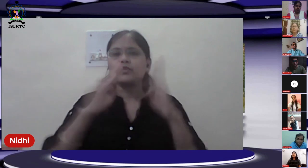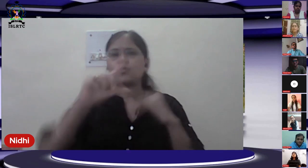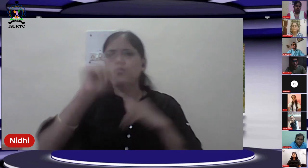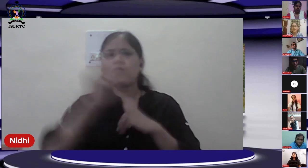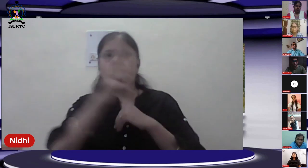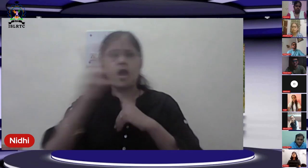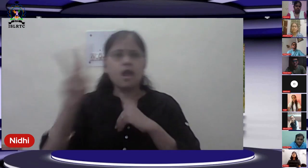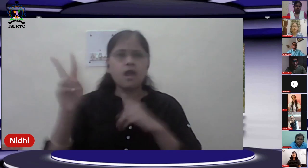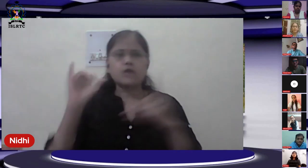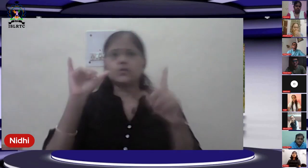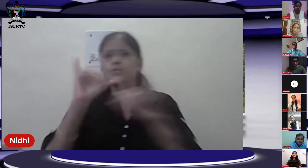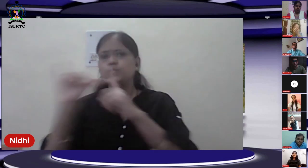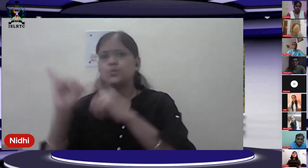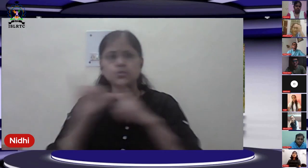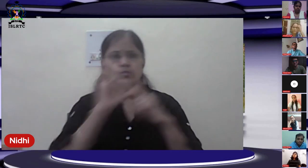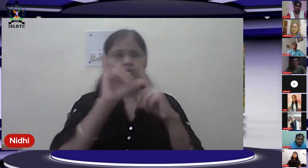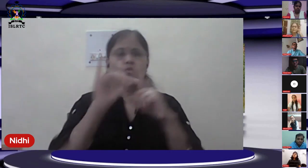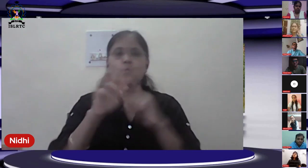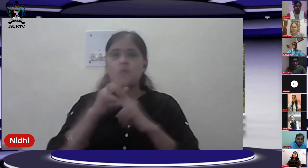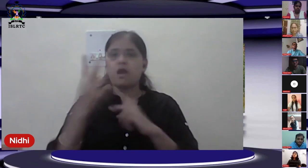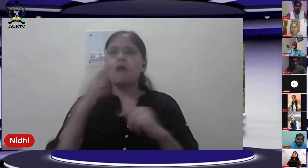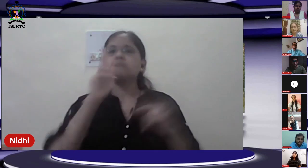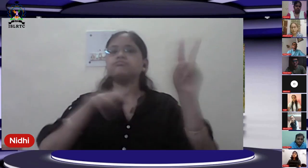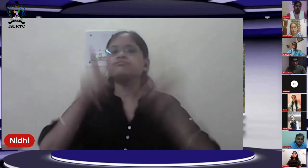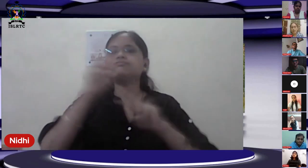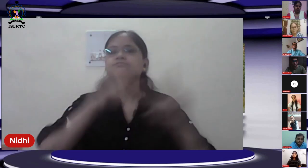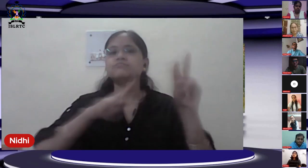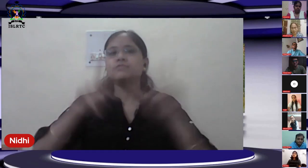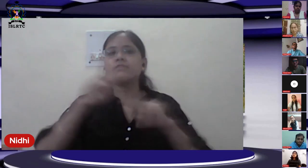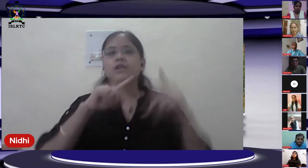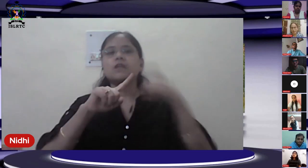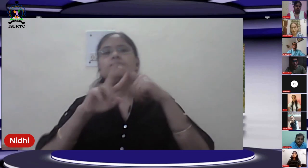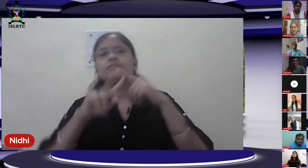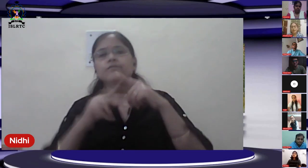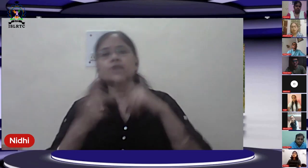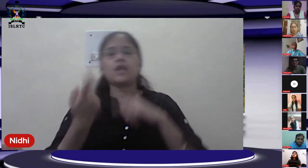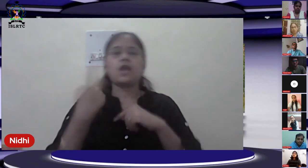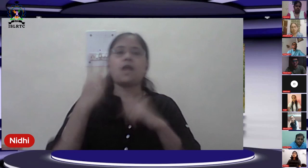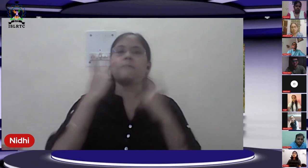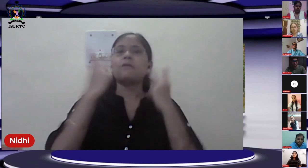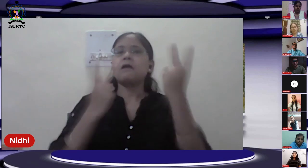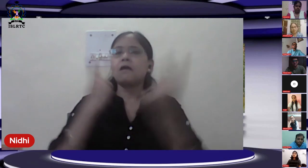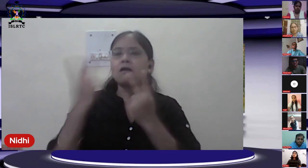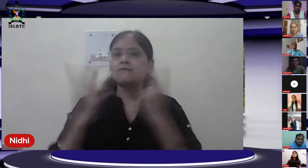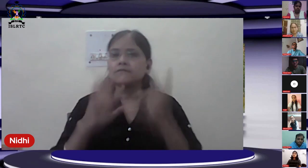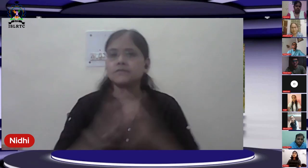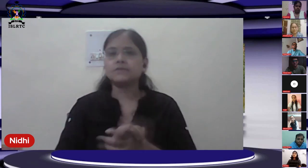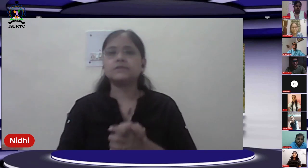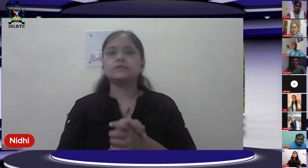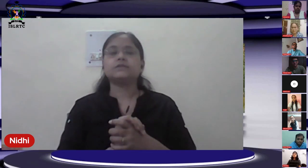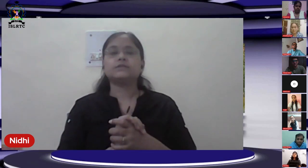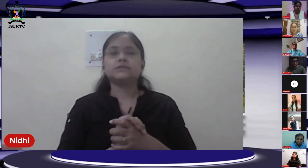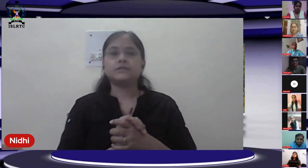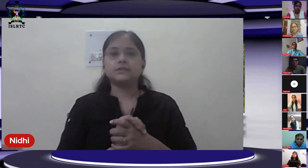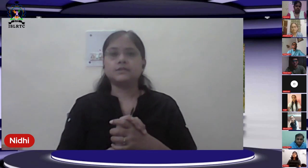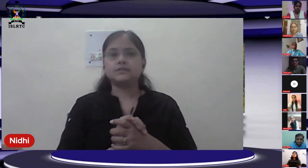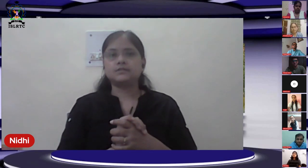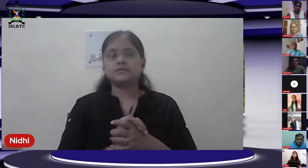पे, फेसबुक पे या बाकी जगह पे टीवी पे भी हम देख पा रहे हैं। और सीरियसली हमें वी